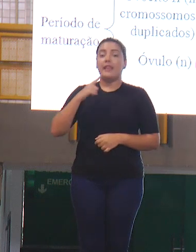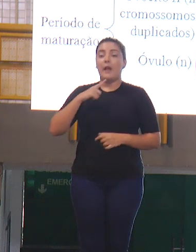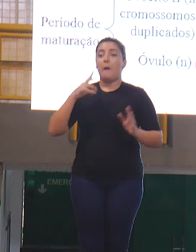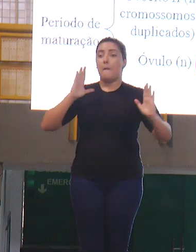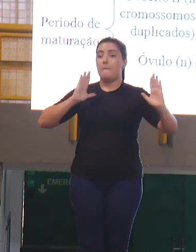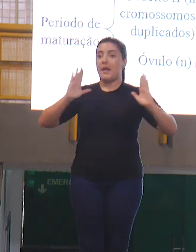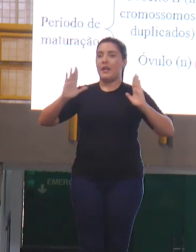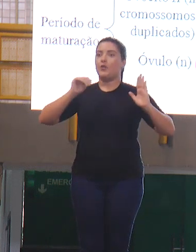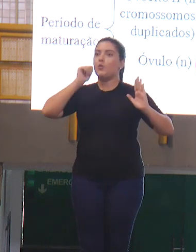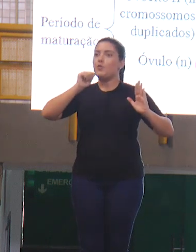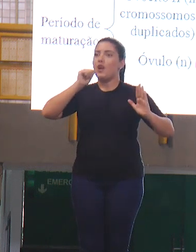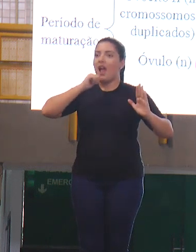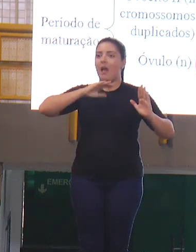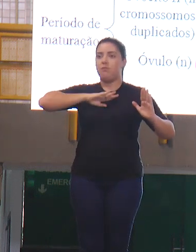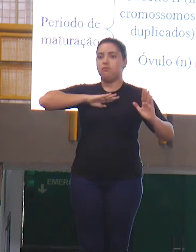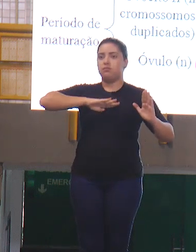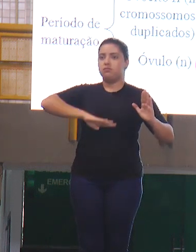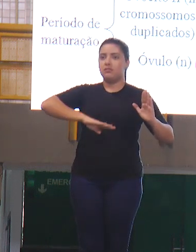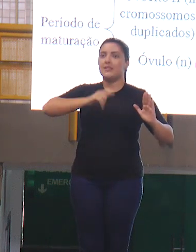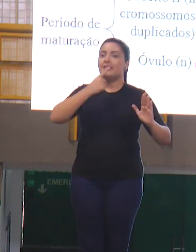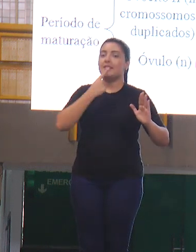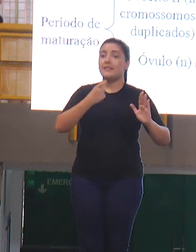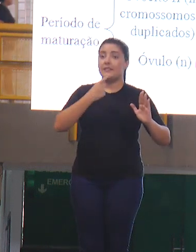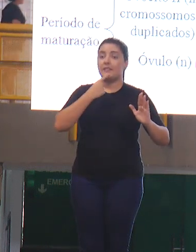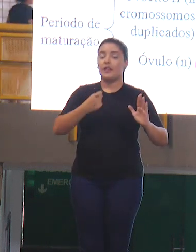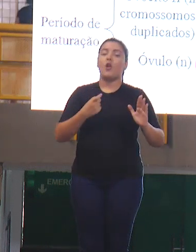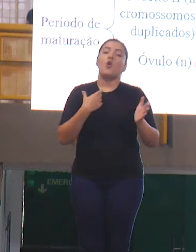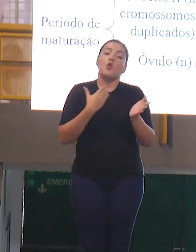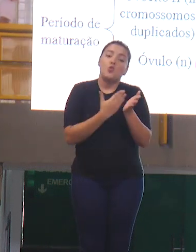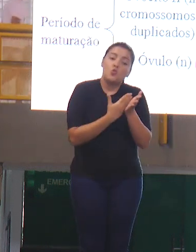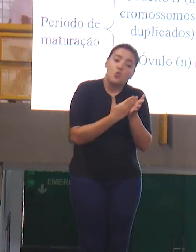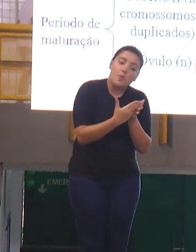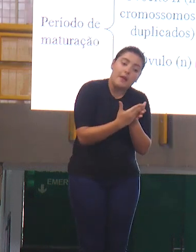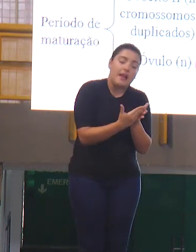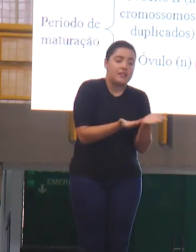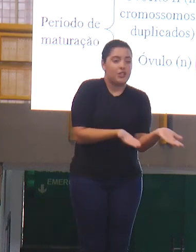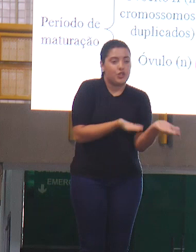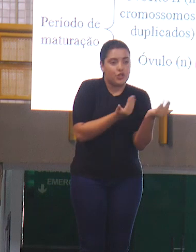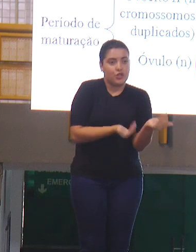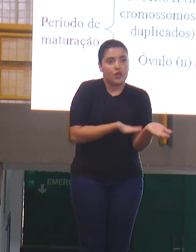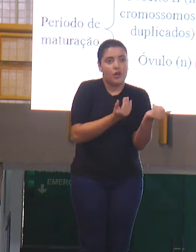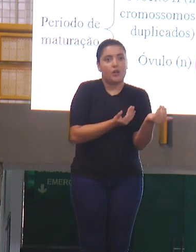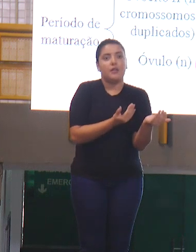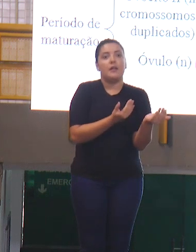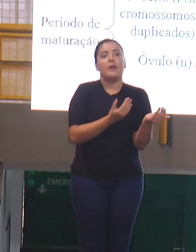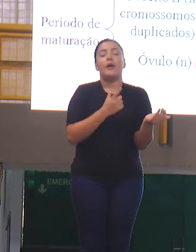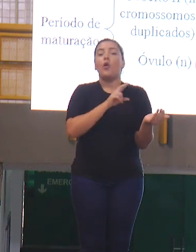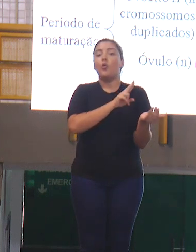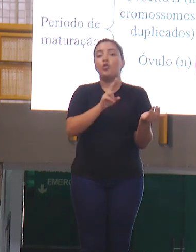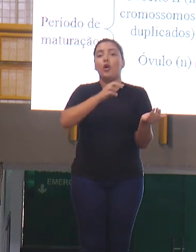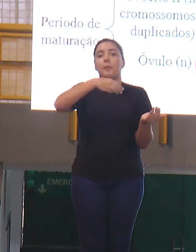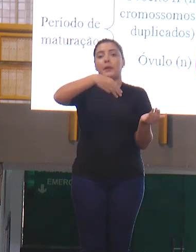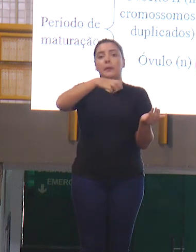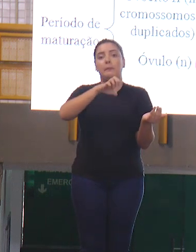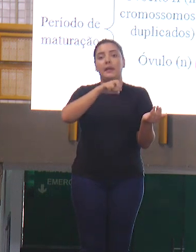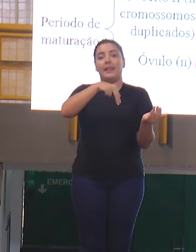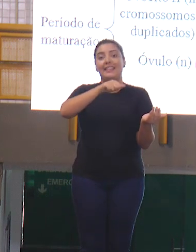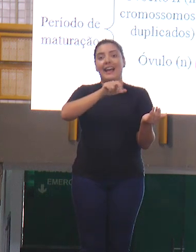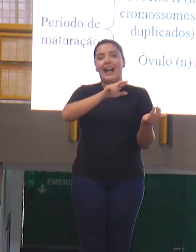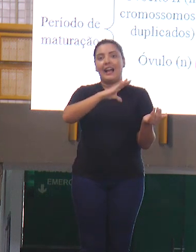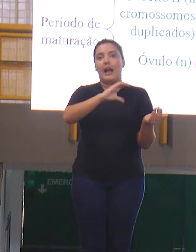menstrual, ele inicia-se na puberdade, como nós chamamos de menarca ou